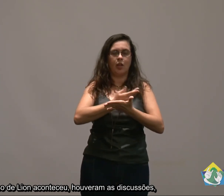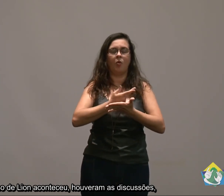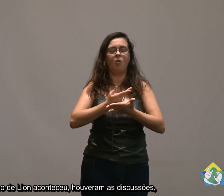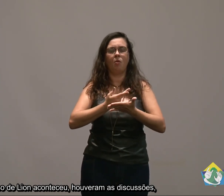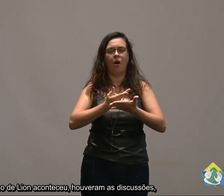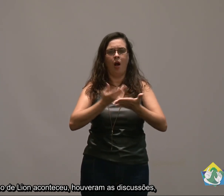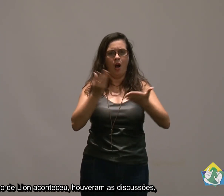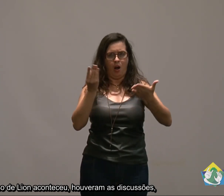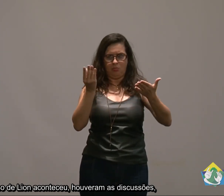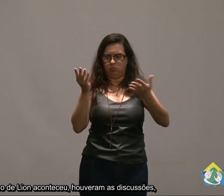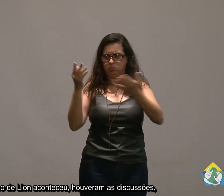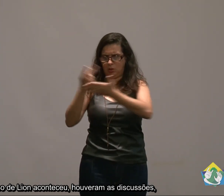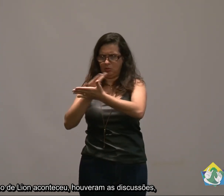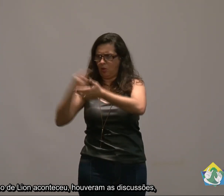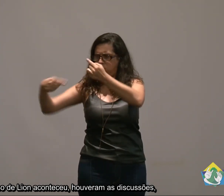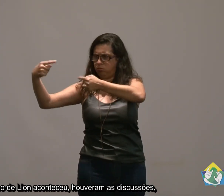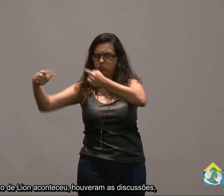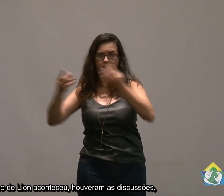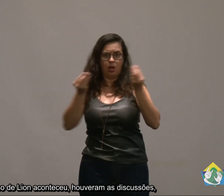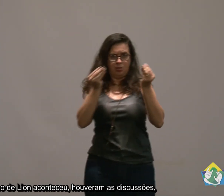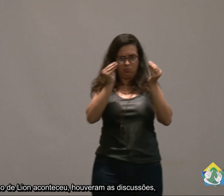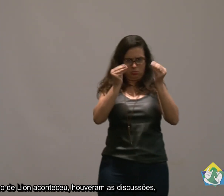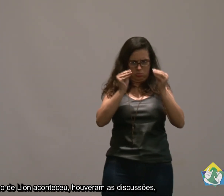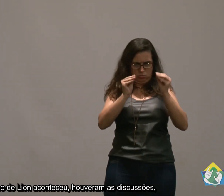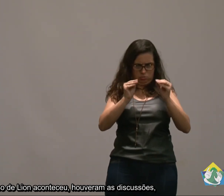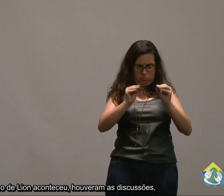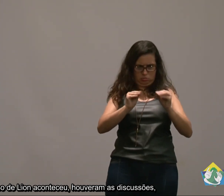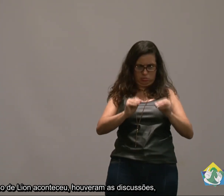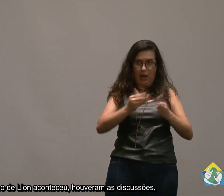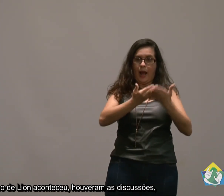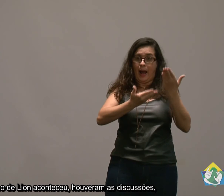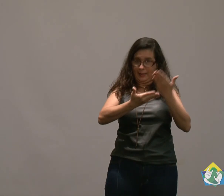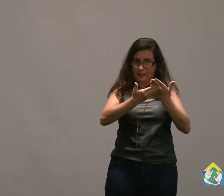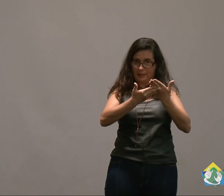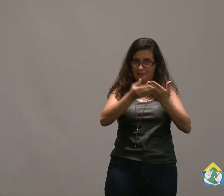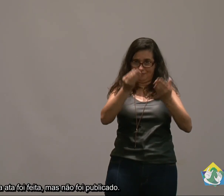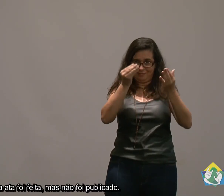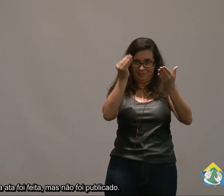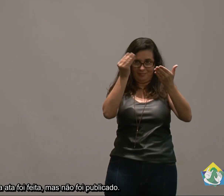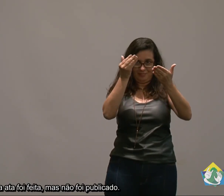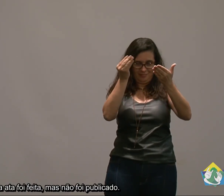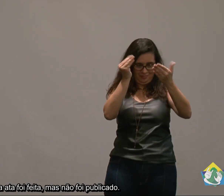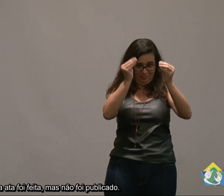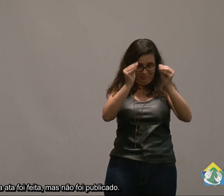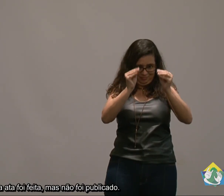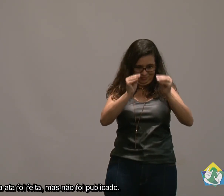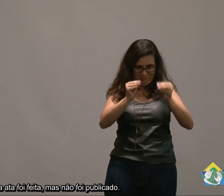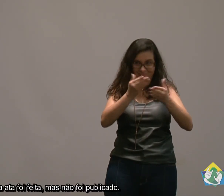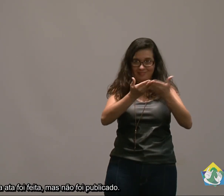ele aconteceu houveram as discussões a ata foi feita